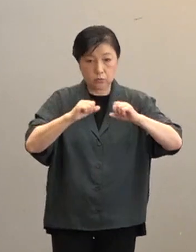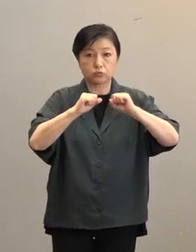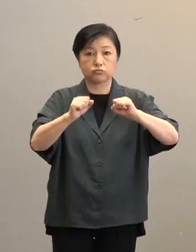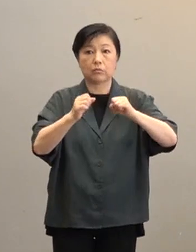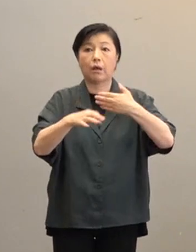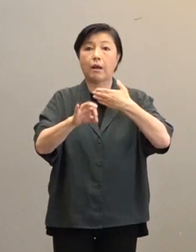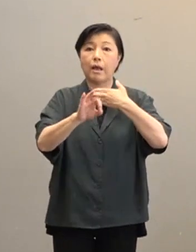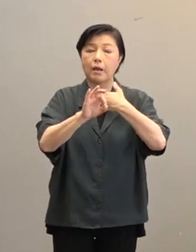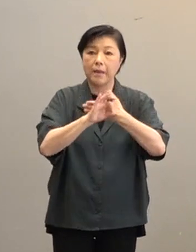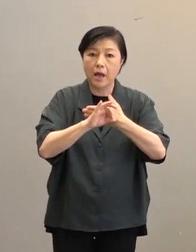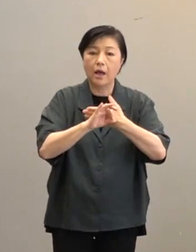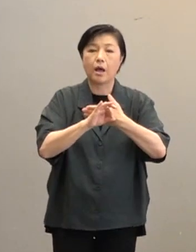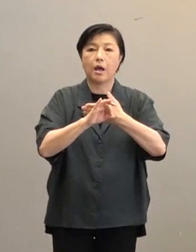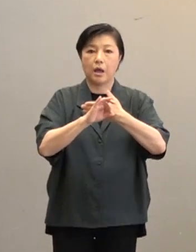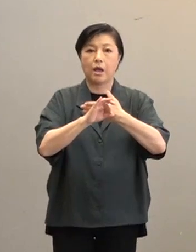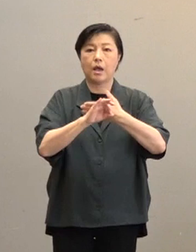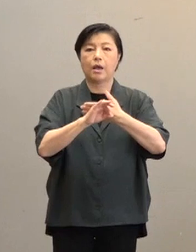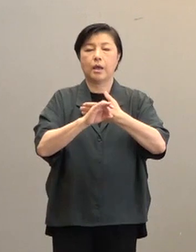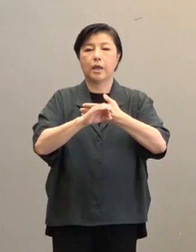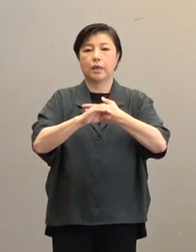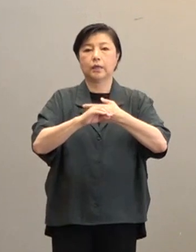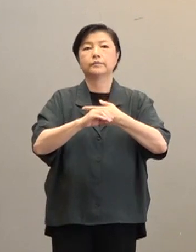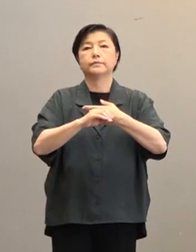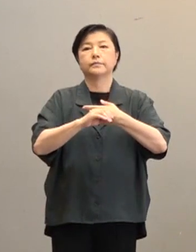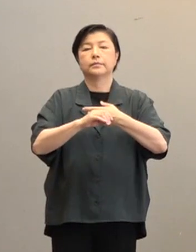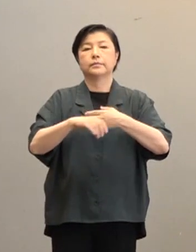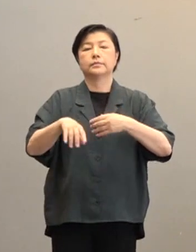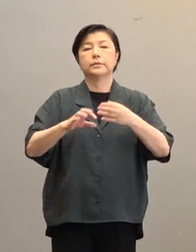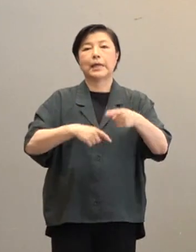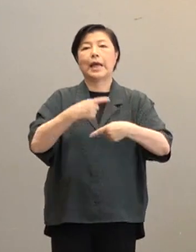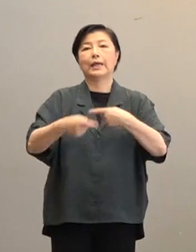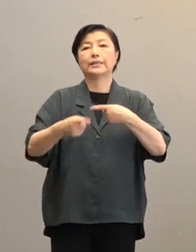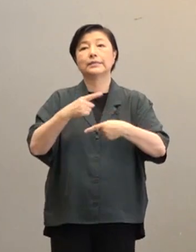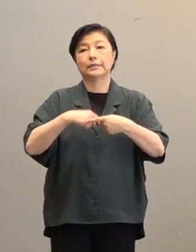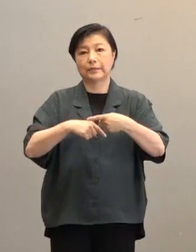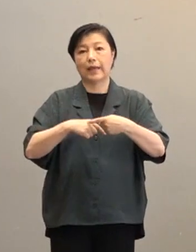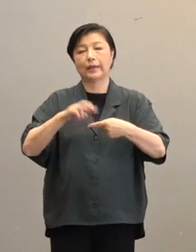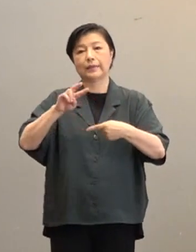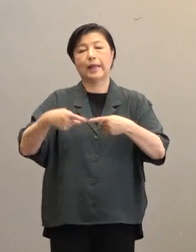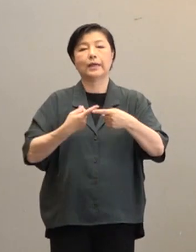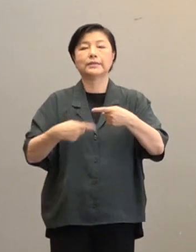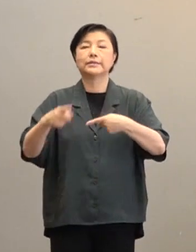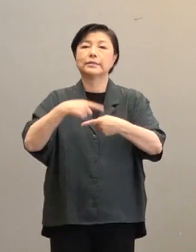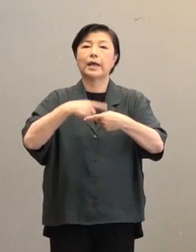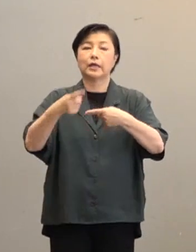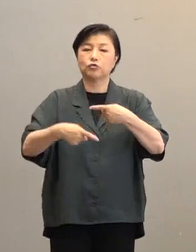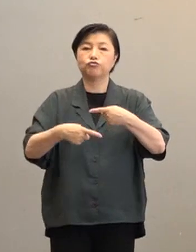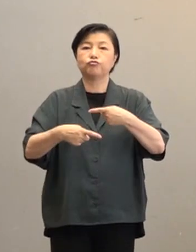り再生可能エネルギーも含めたですね、そうしたなんていうんですかね、